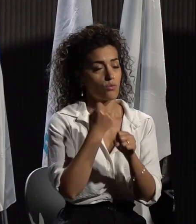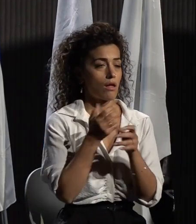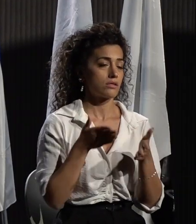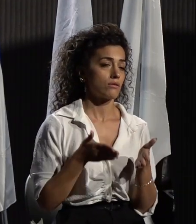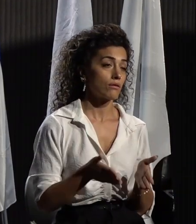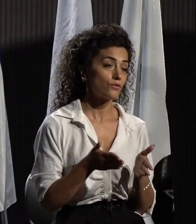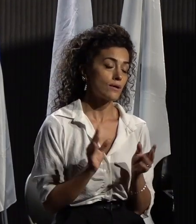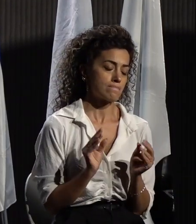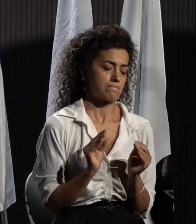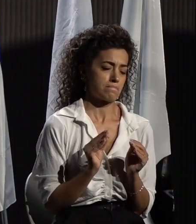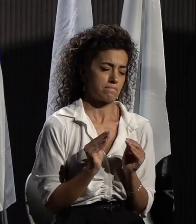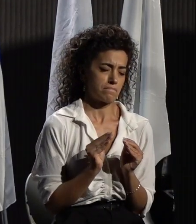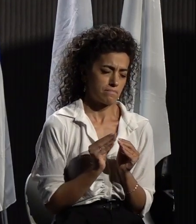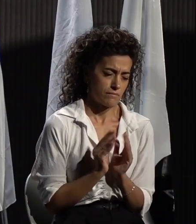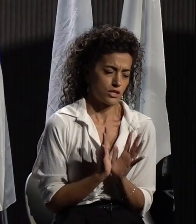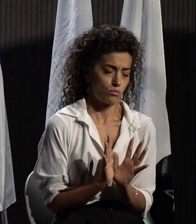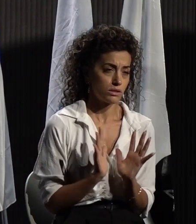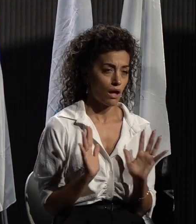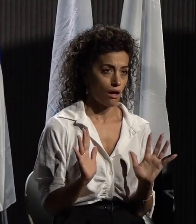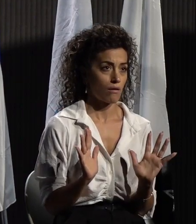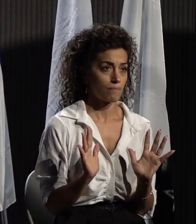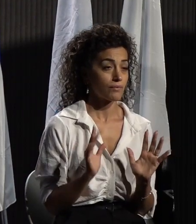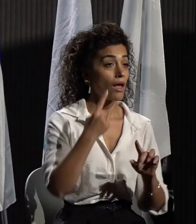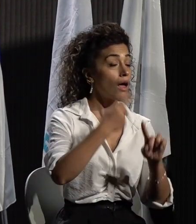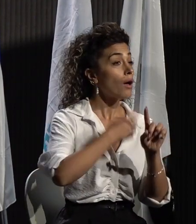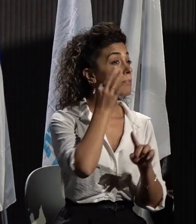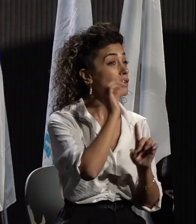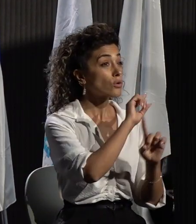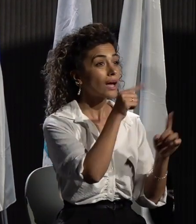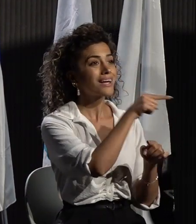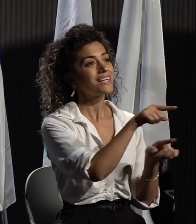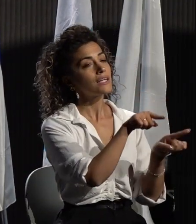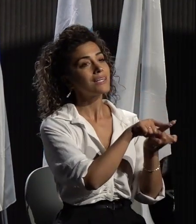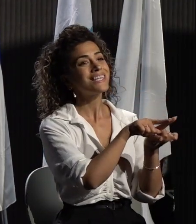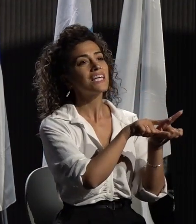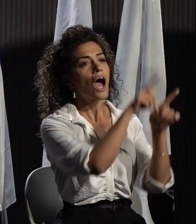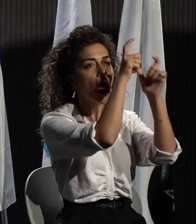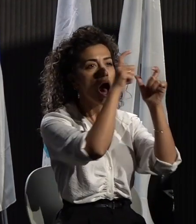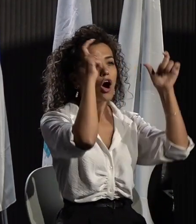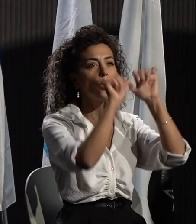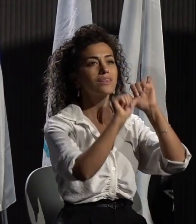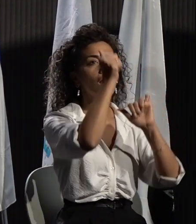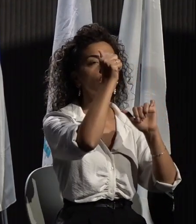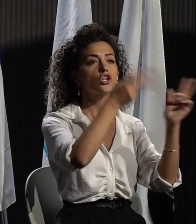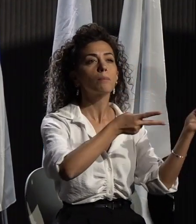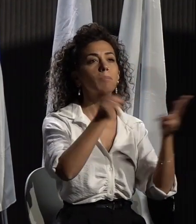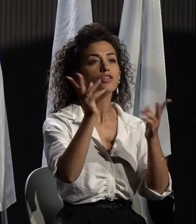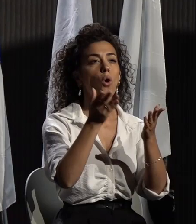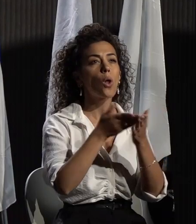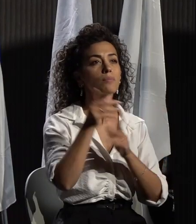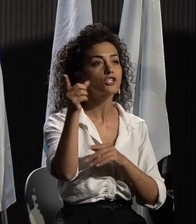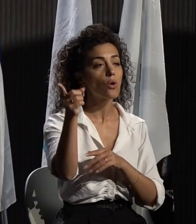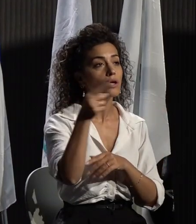מצומצמת. בעלה של בדודה אחרת שהייתה במשך שנים האחות הראשית של סורוקה, היה דור רביעי